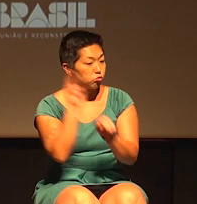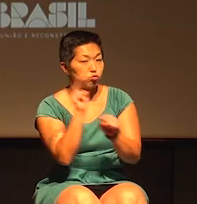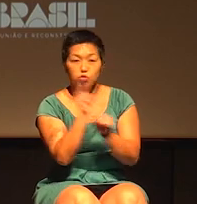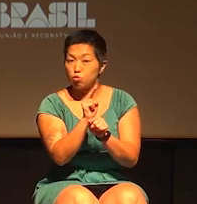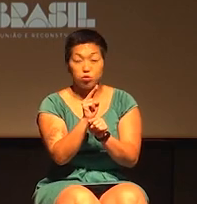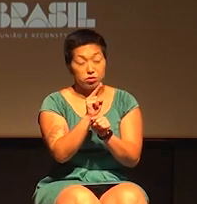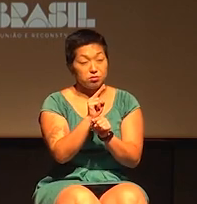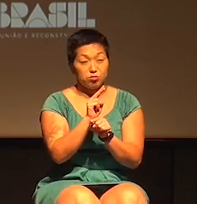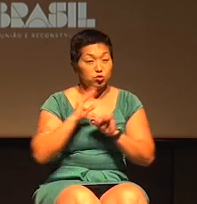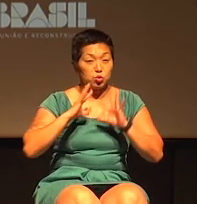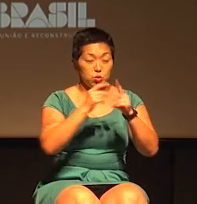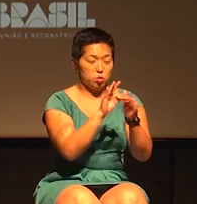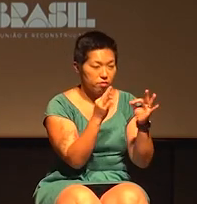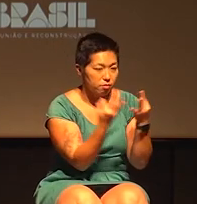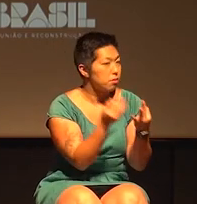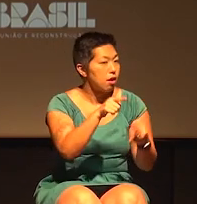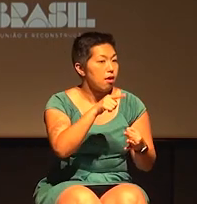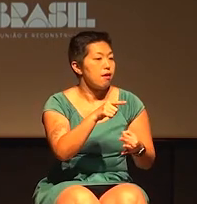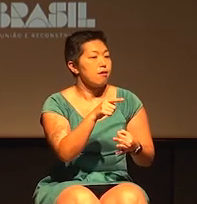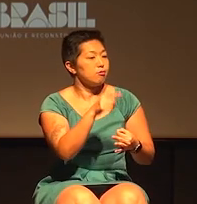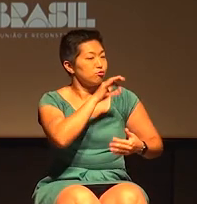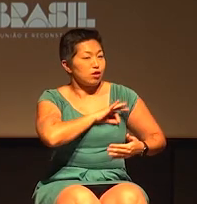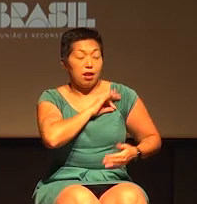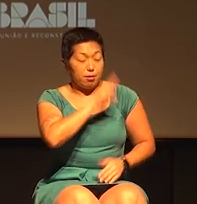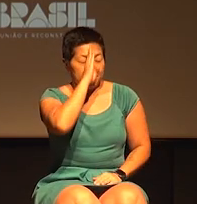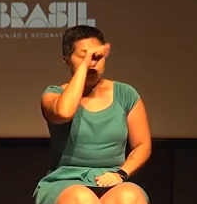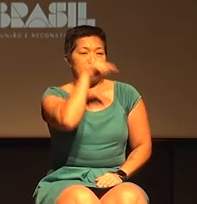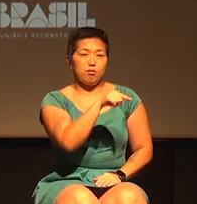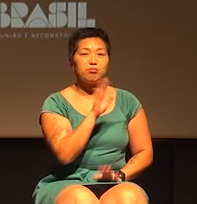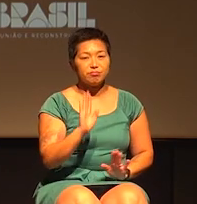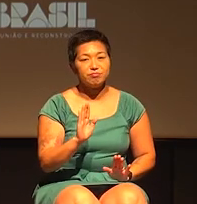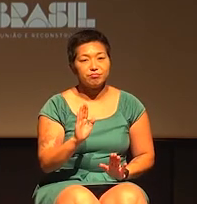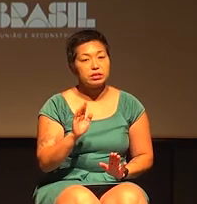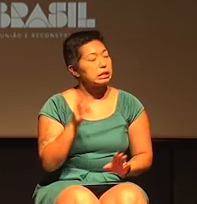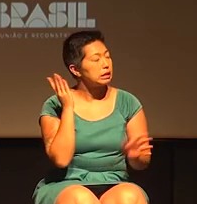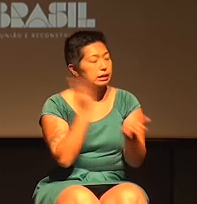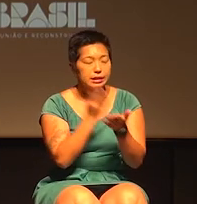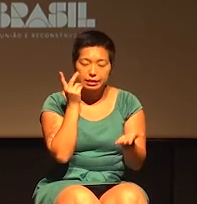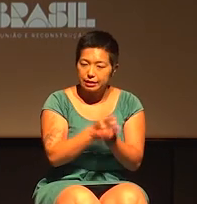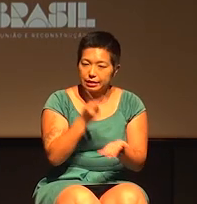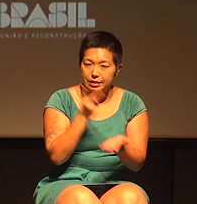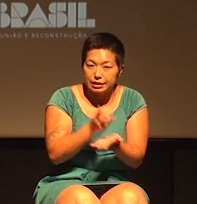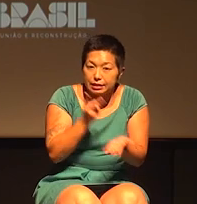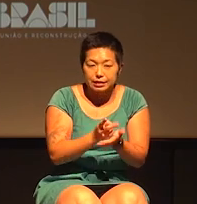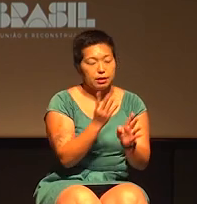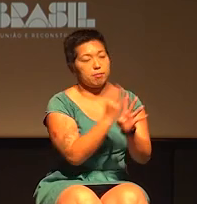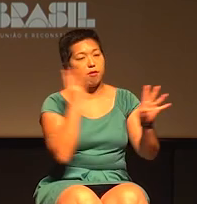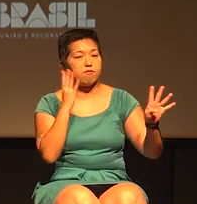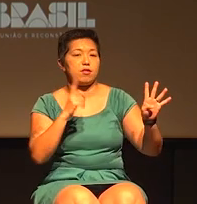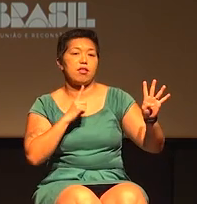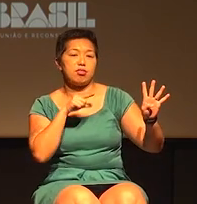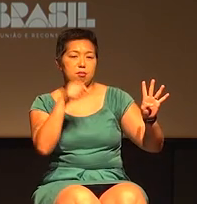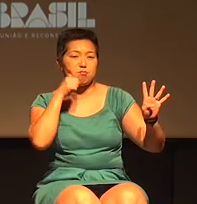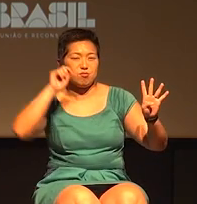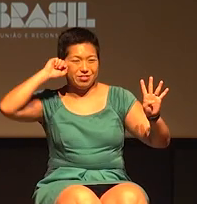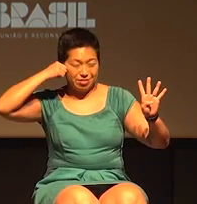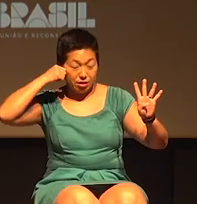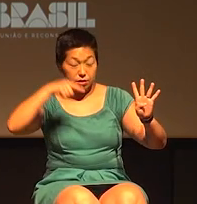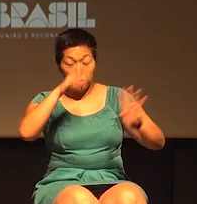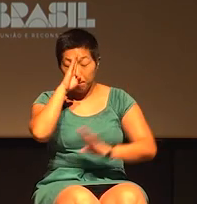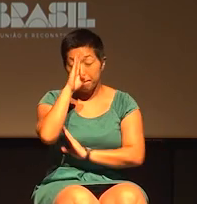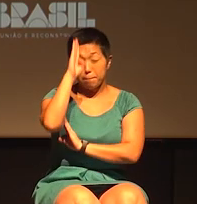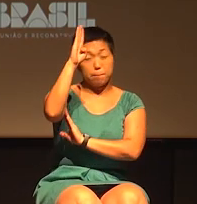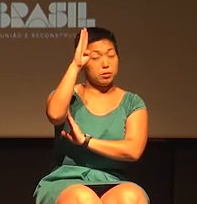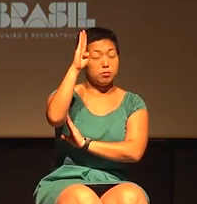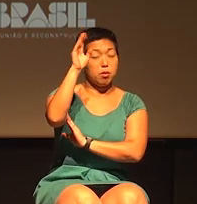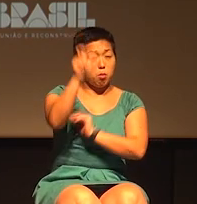arrimo de família e a gente sabe a dificuldade e elas sempre estão na fila então o nosso público alvo assim